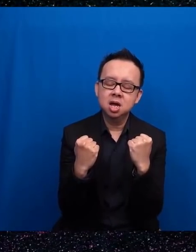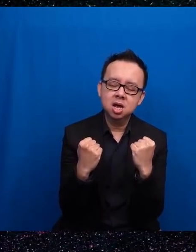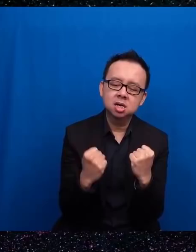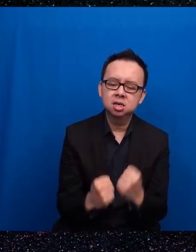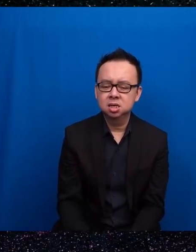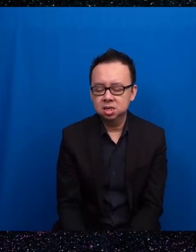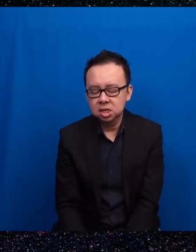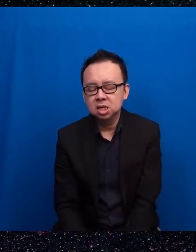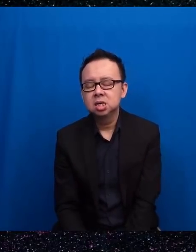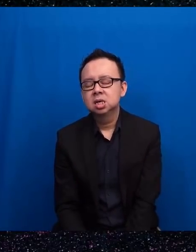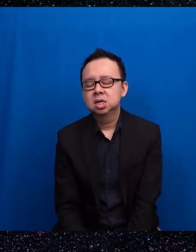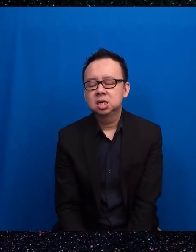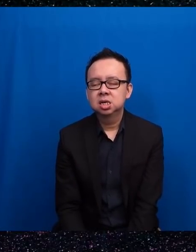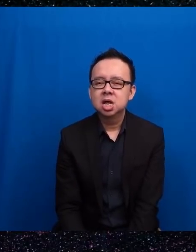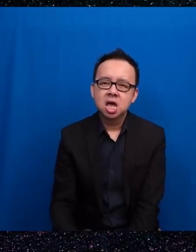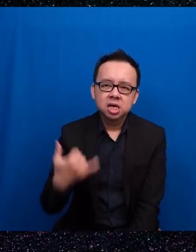harapkan